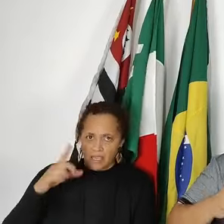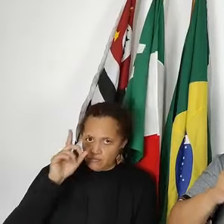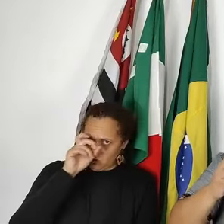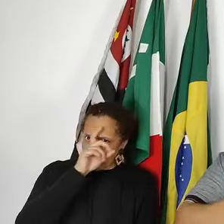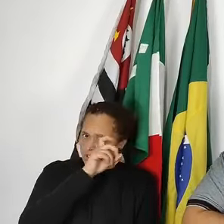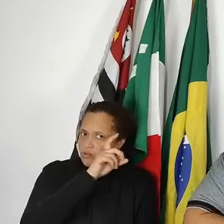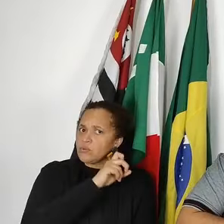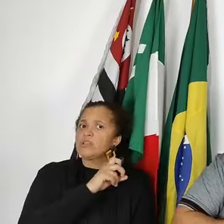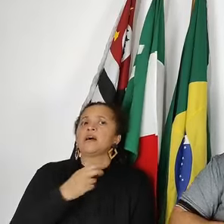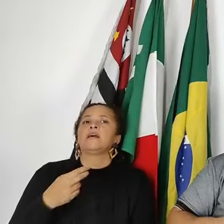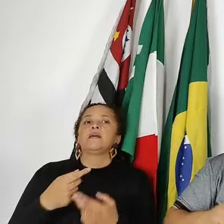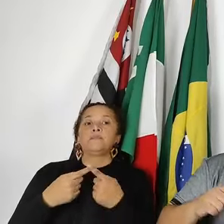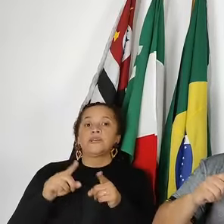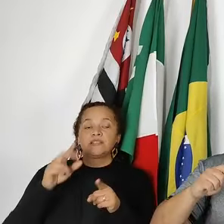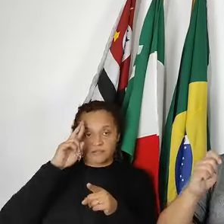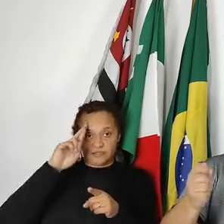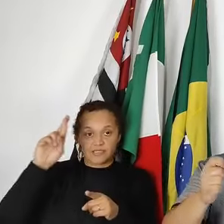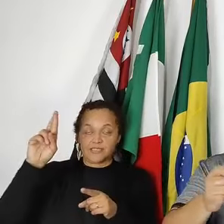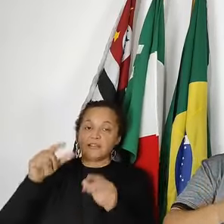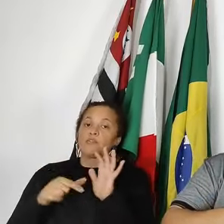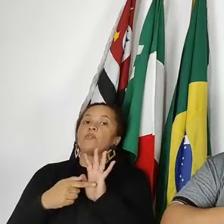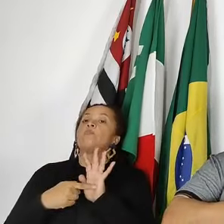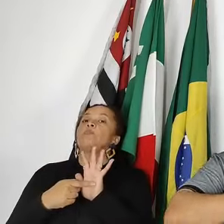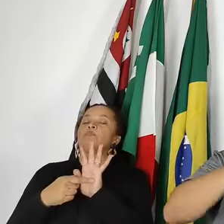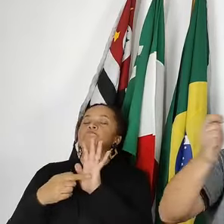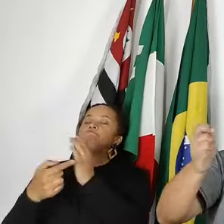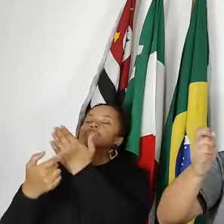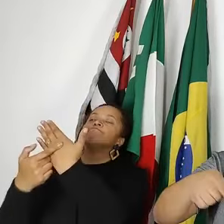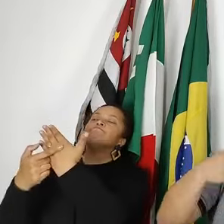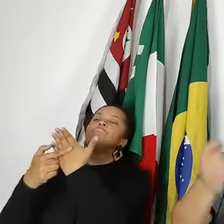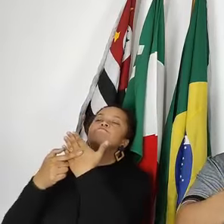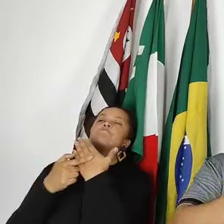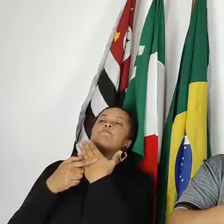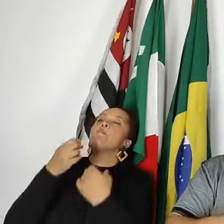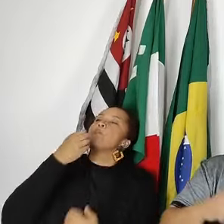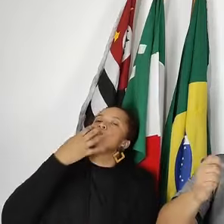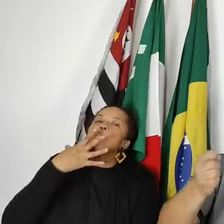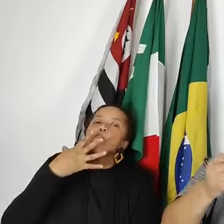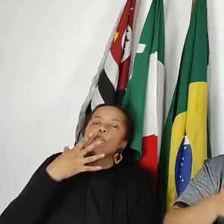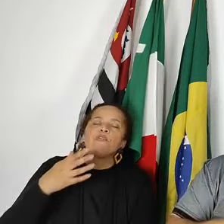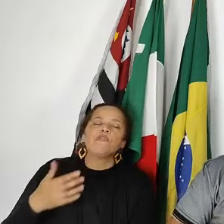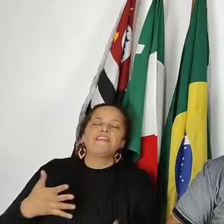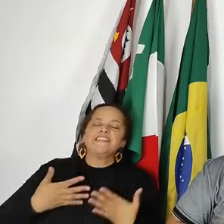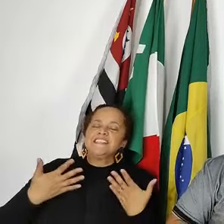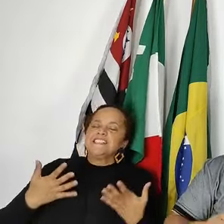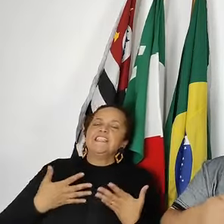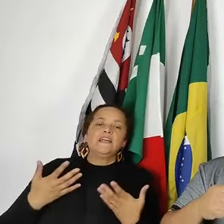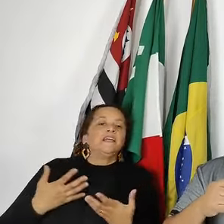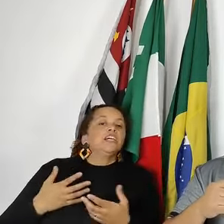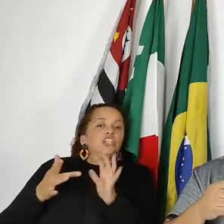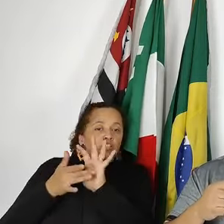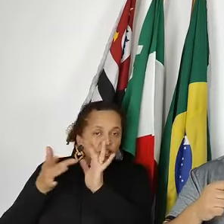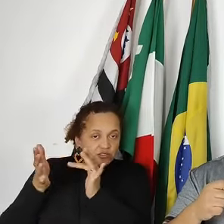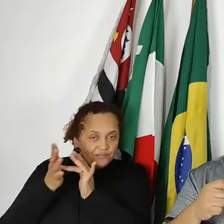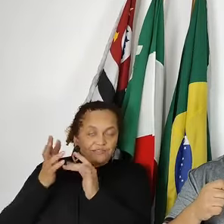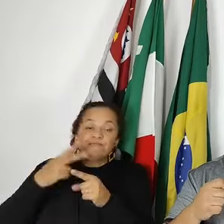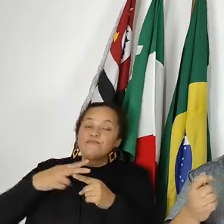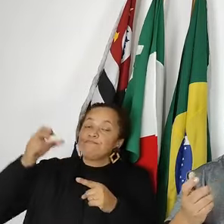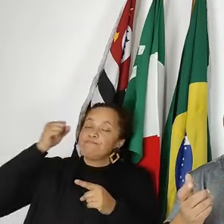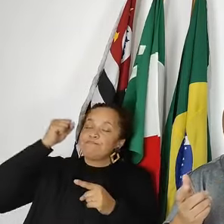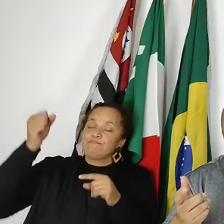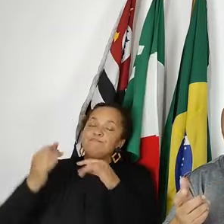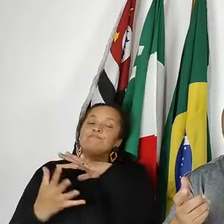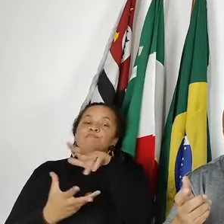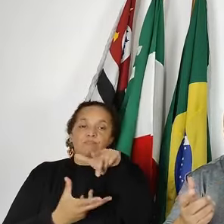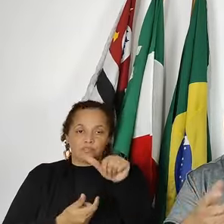dificuldades, o Senhor disse para nós, né? Tenha bom ânimo, né? No mundo tereis aflições, tenha bom ânimo, eu venci o mundo. Então só